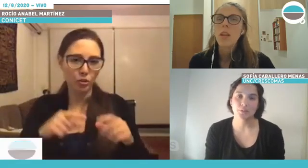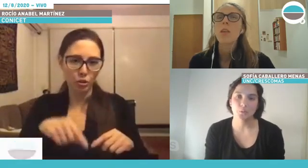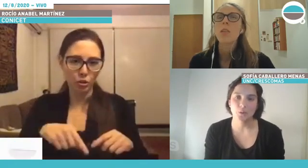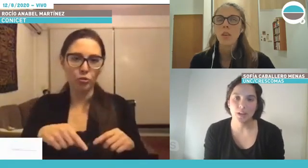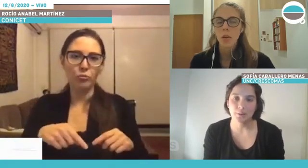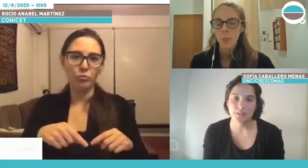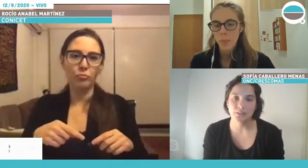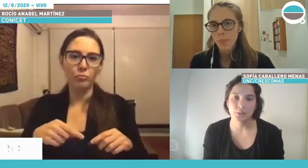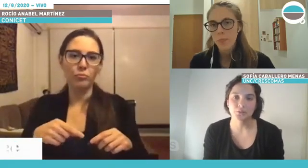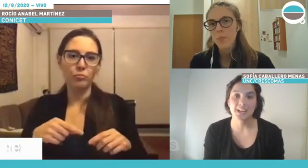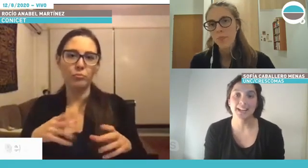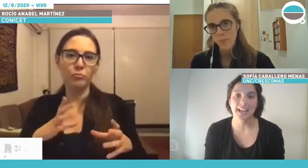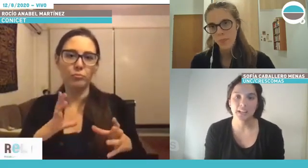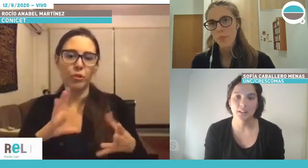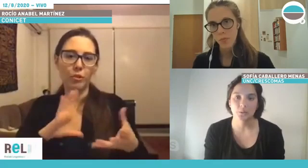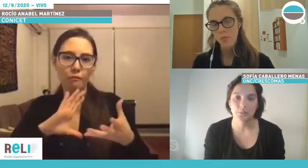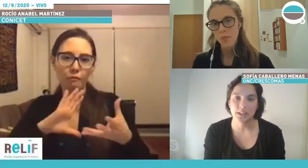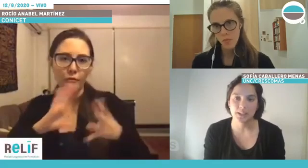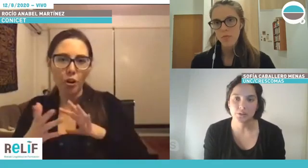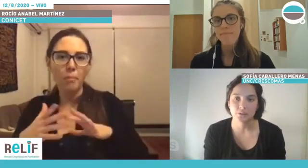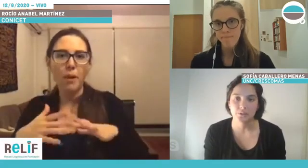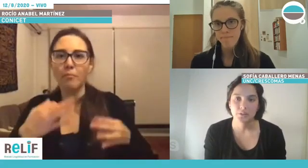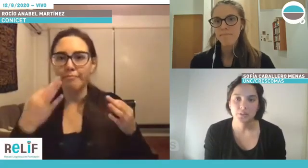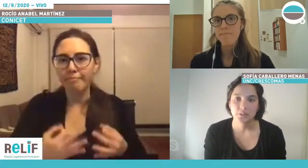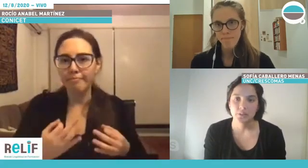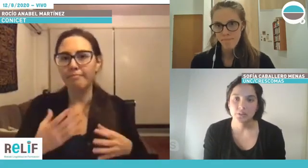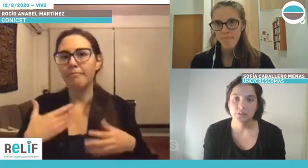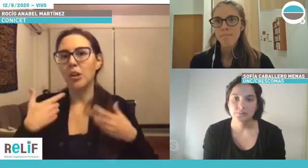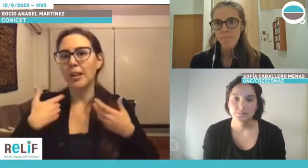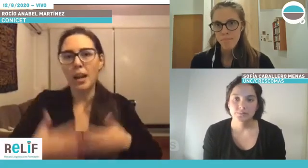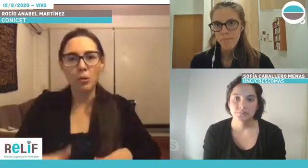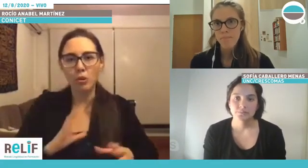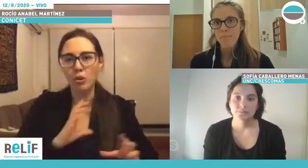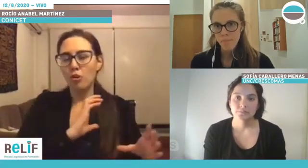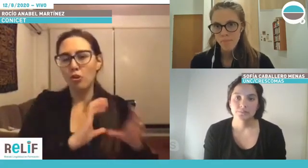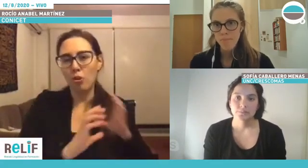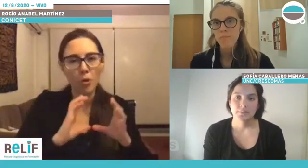qué? Porque yo buscaba situaciones reales de comunicación.